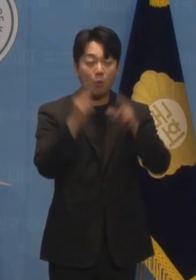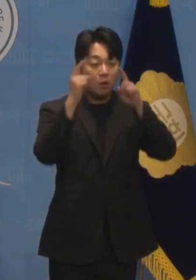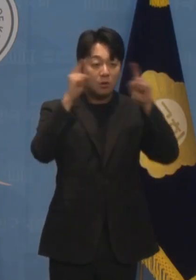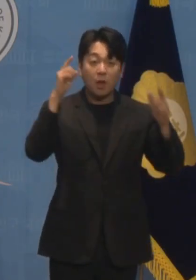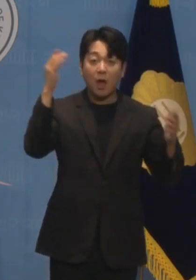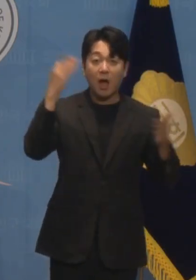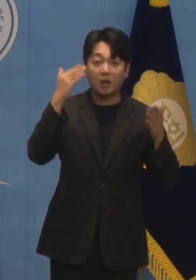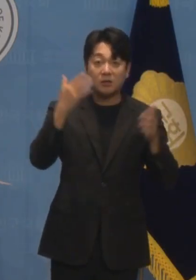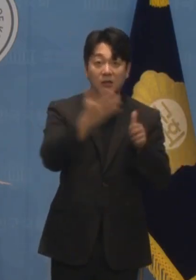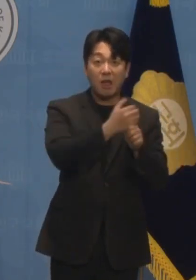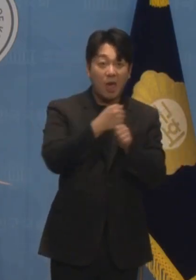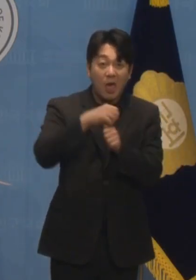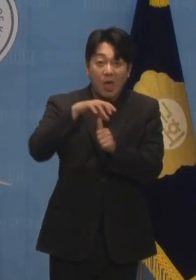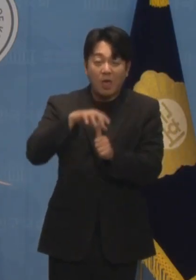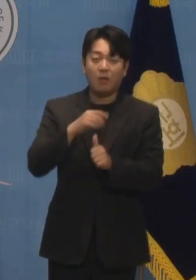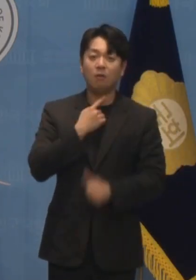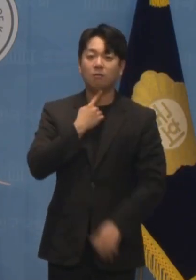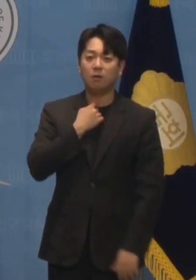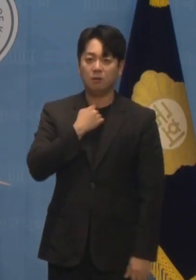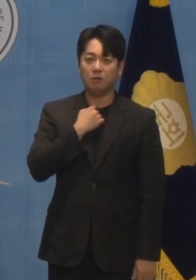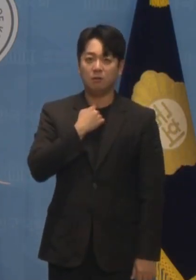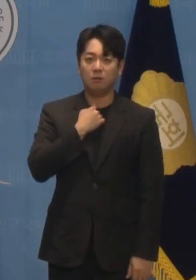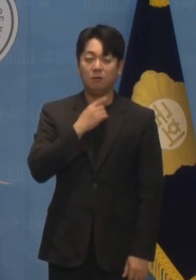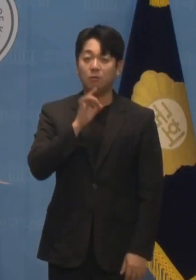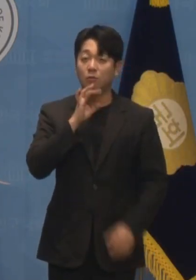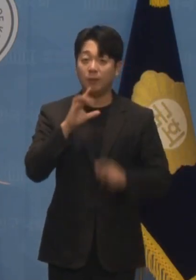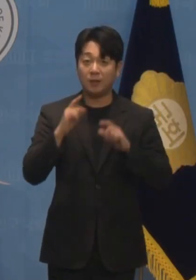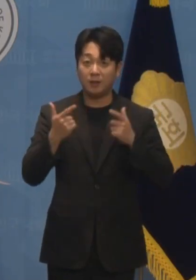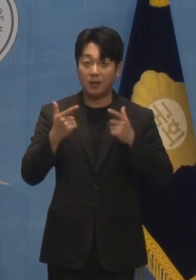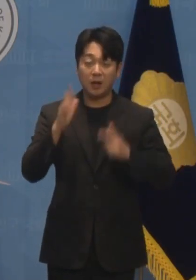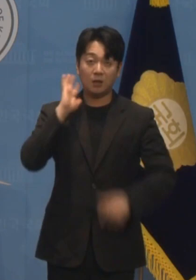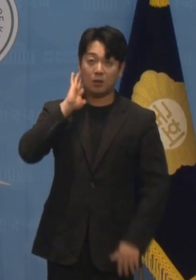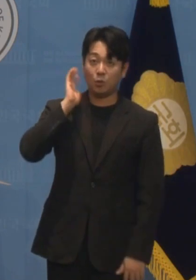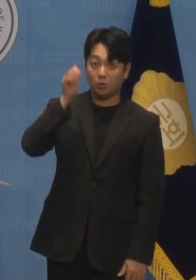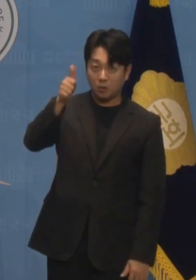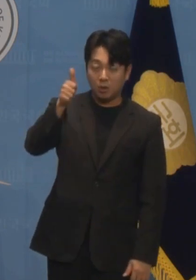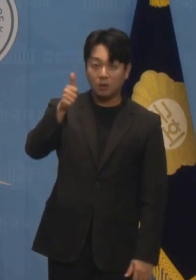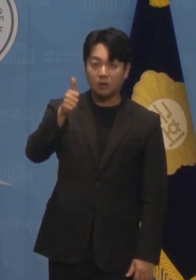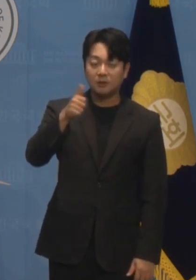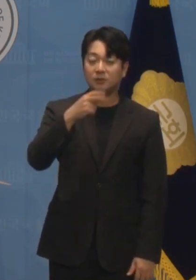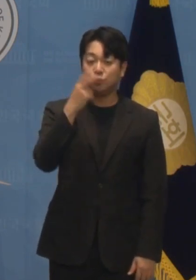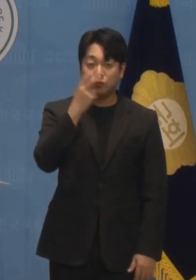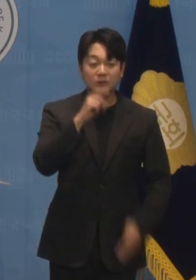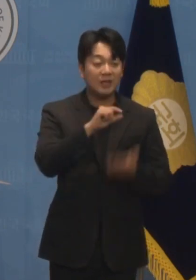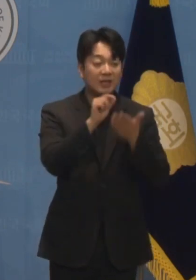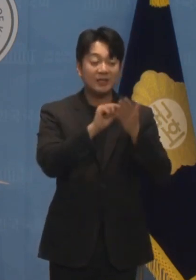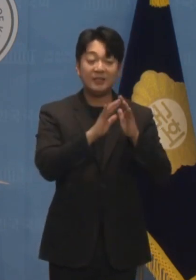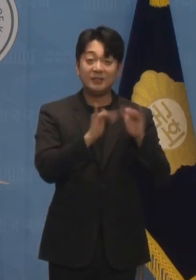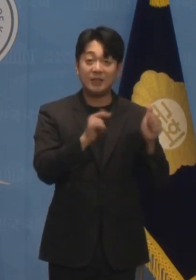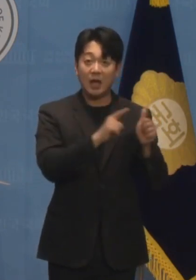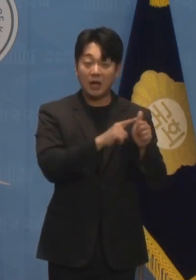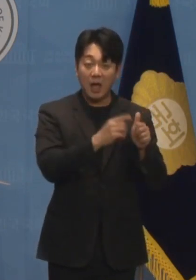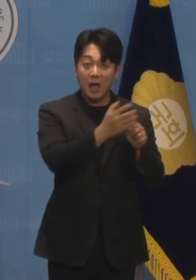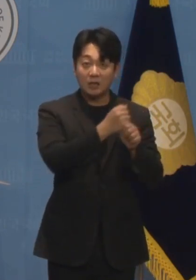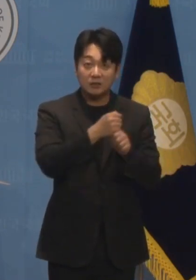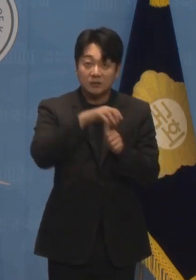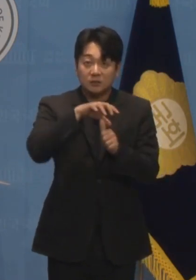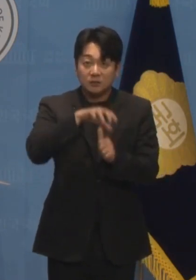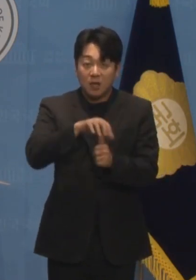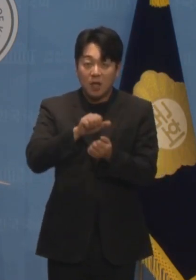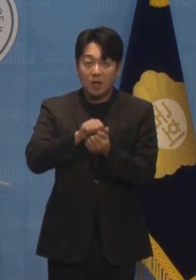연행되기도 했습니다. 이어서 대통령을 취재하던 기자가 입건된 것이 오늘의